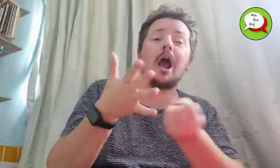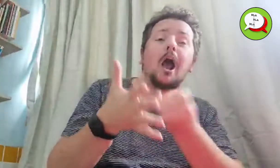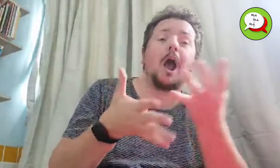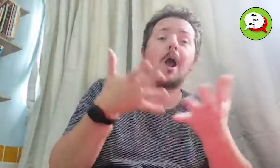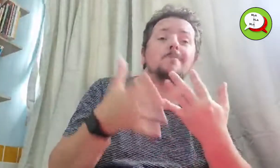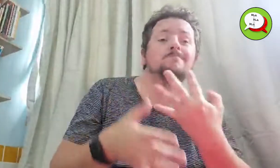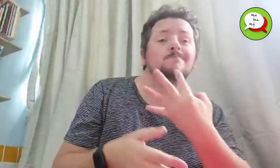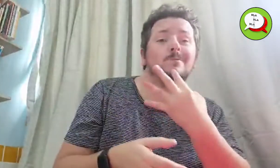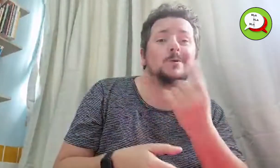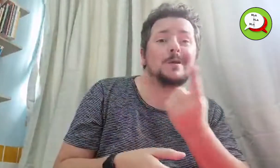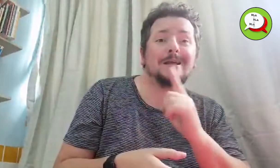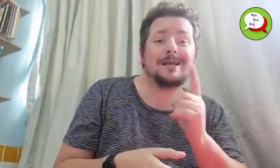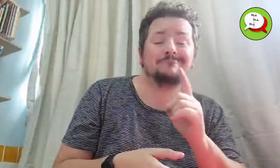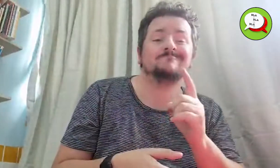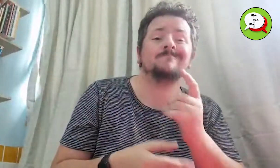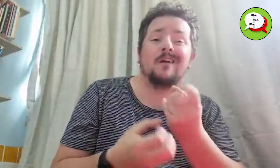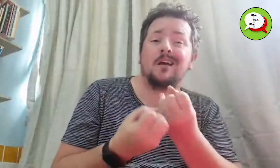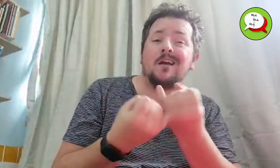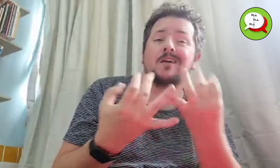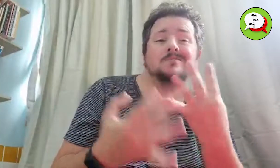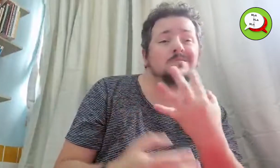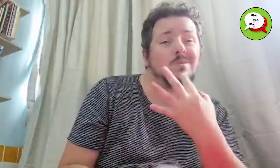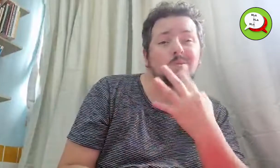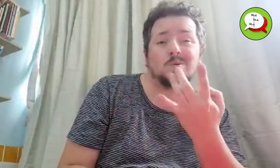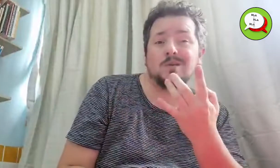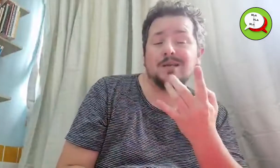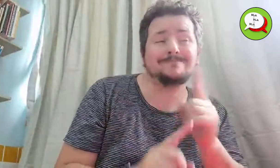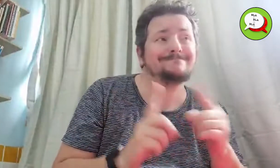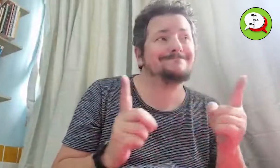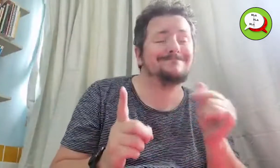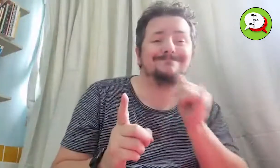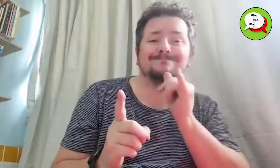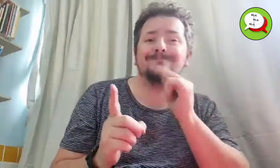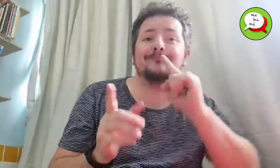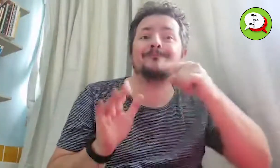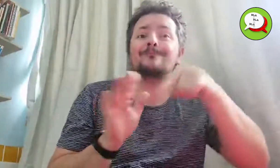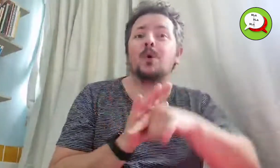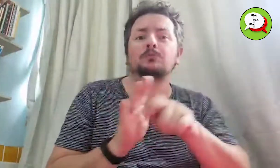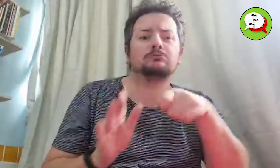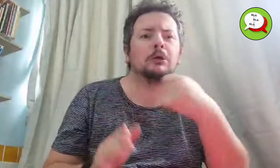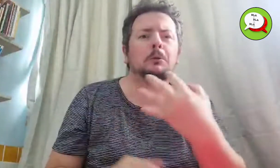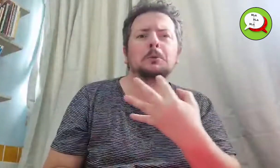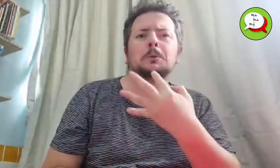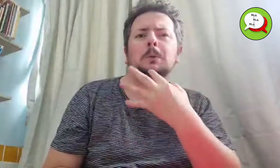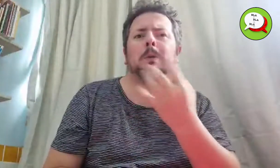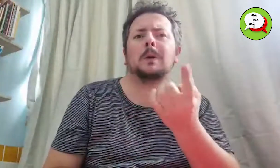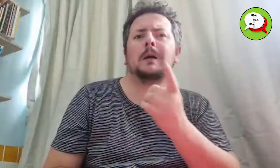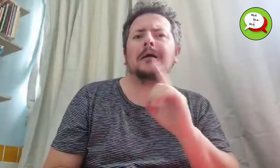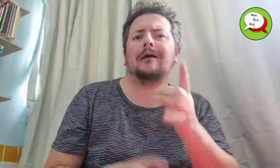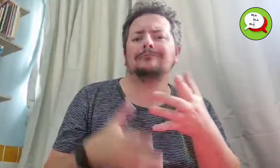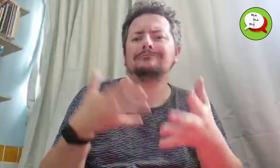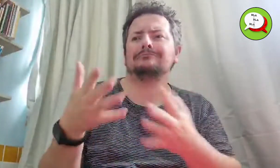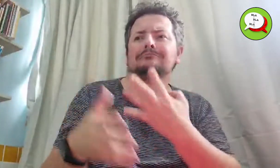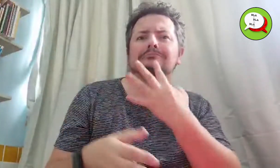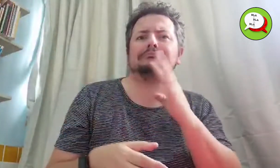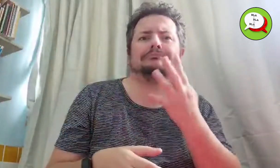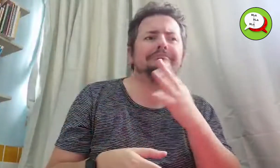vezes é um intérprete que não sabe, não conhece muito bem a língua de sinais, não conhece profundamente a estrutura